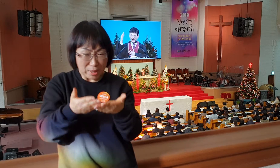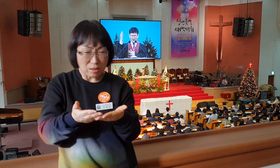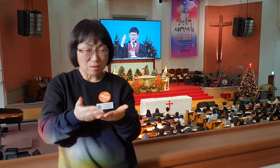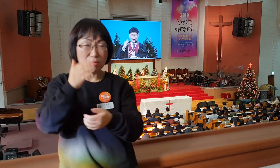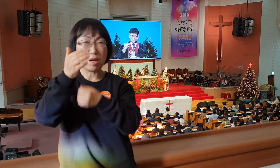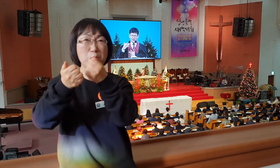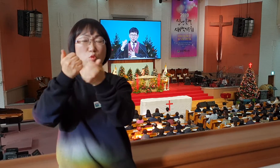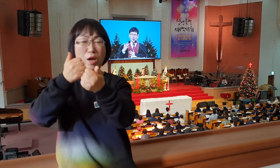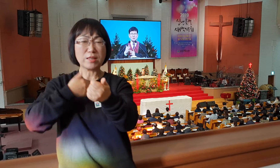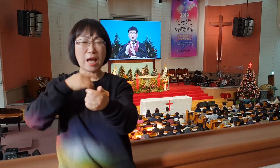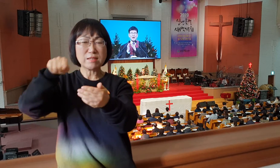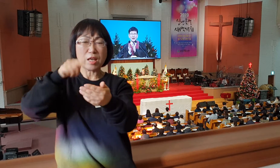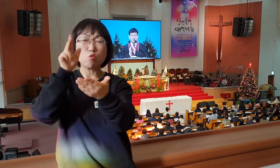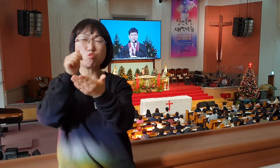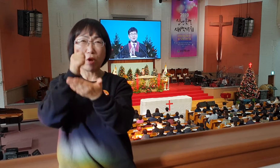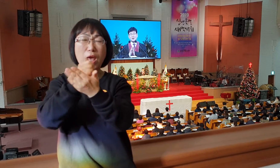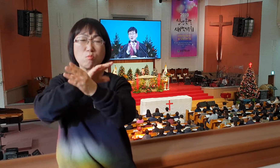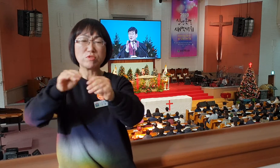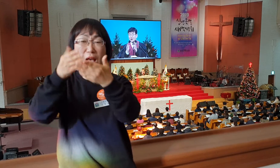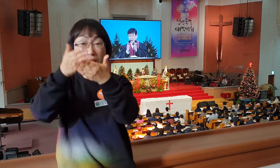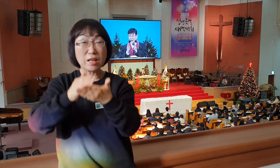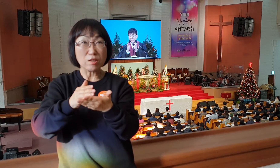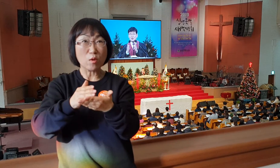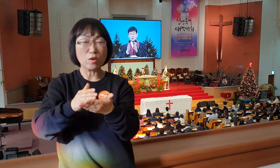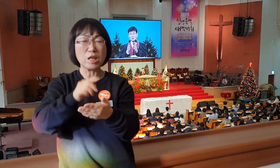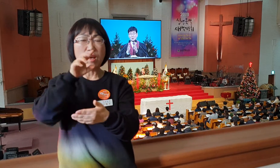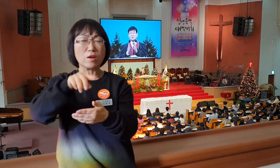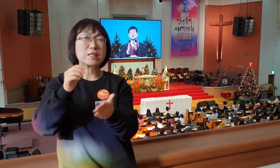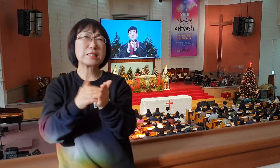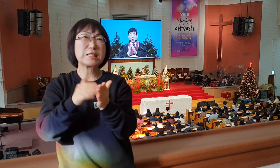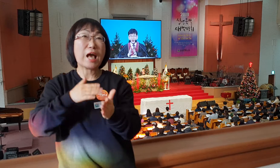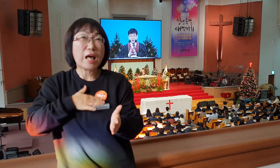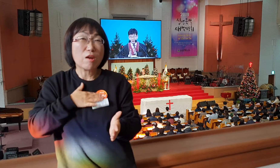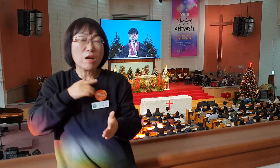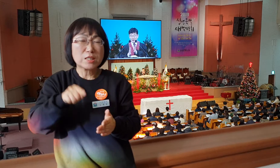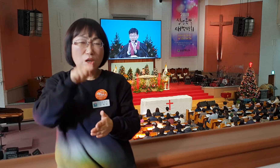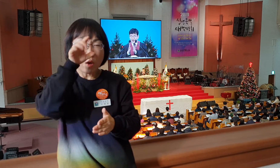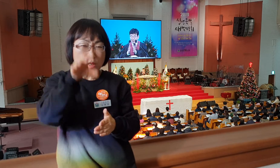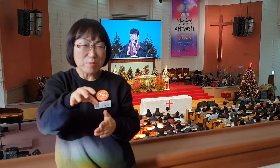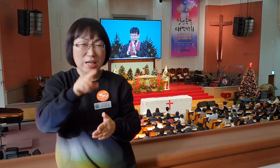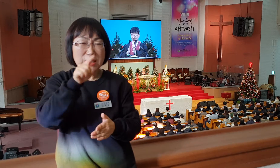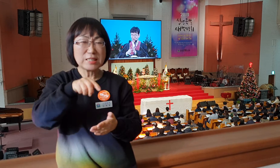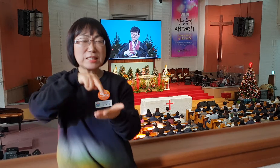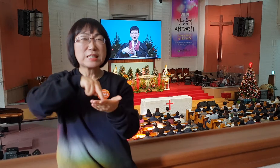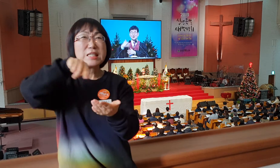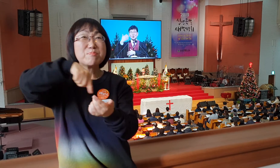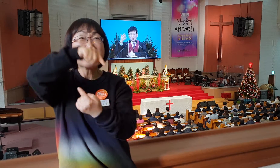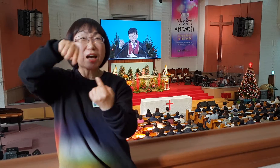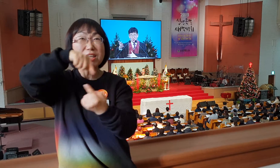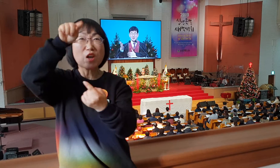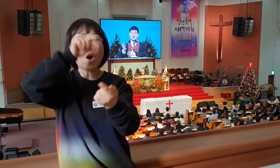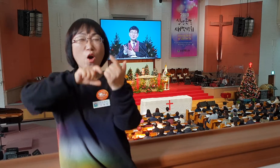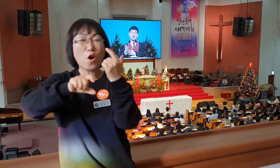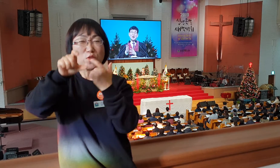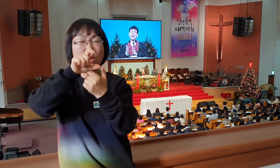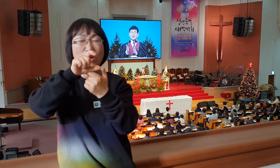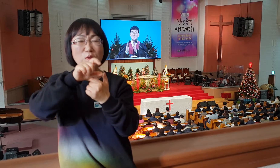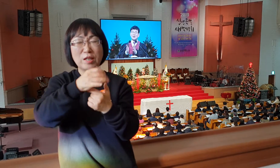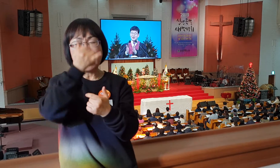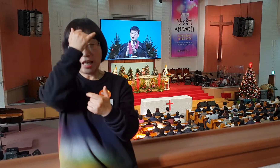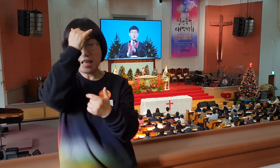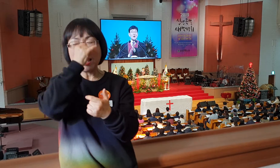하나님과 나 사이에 죄의 문제가 해결되는 것 여기까지 들었고 우리는 거기서 그 상황에서 뭔가 좀 도덕적으로 살려고